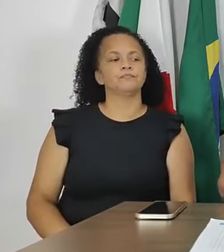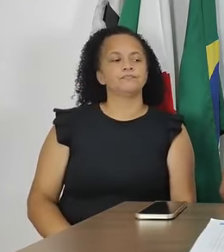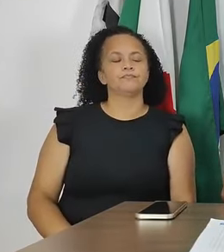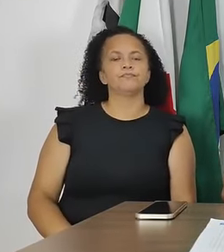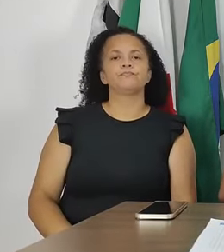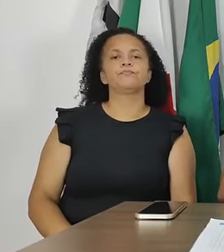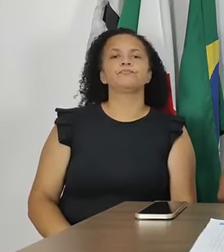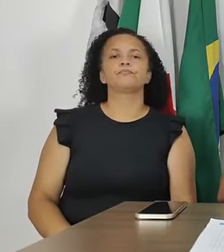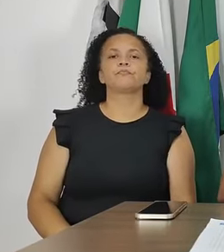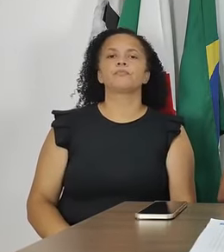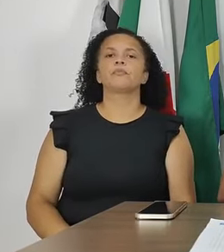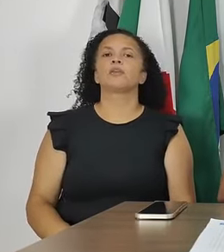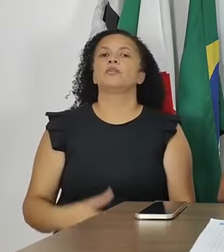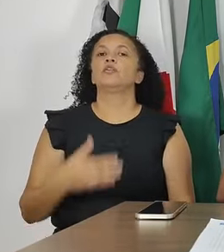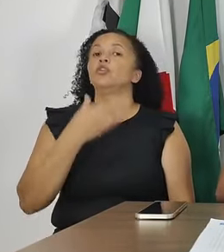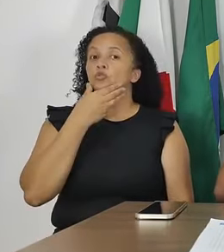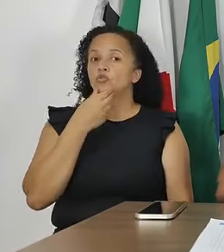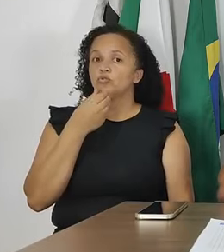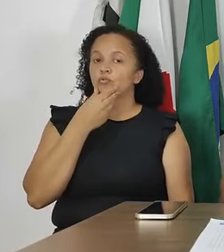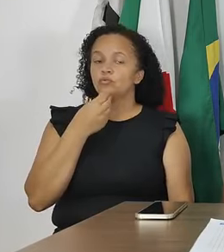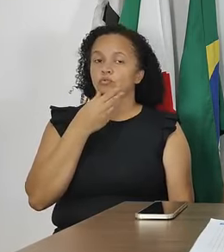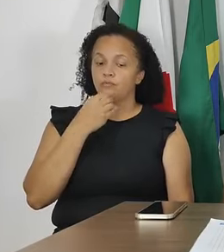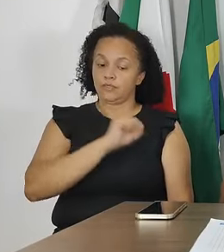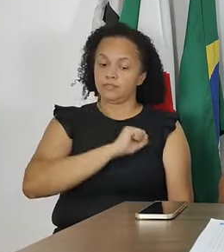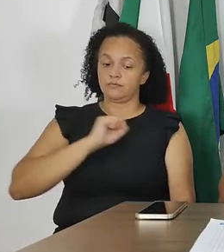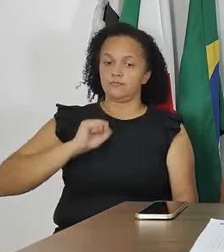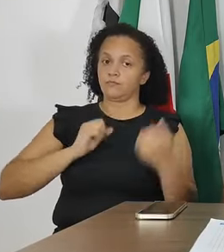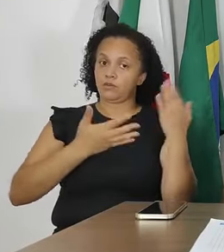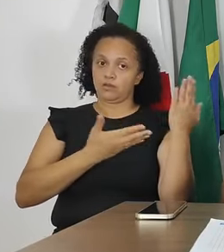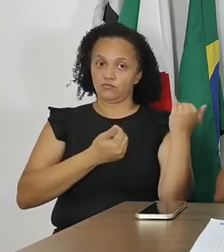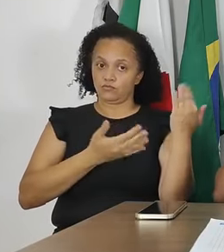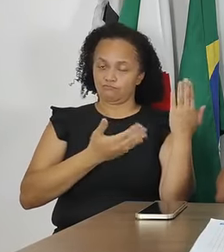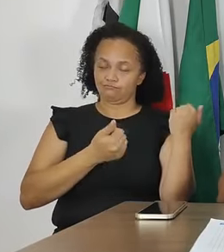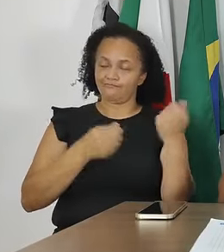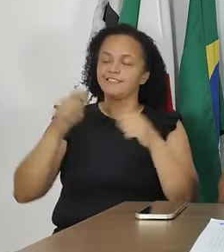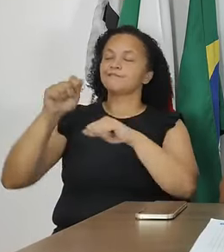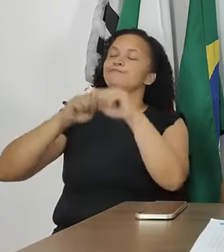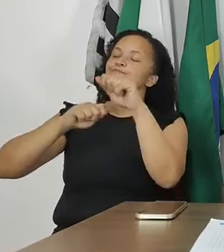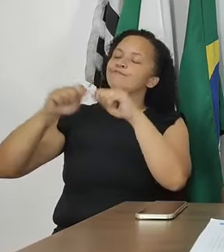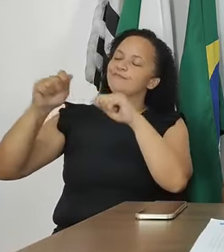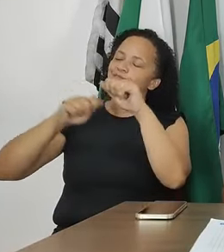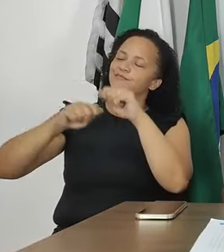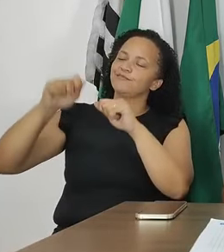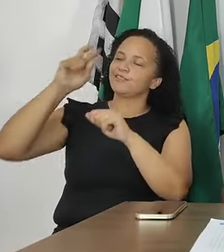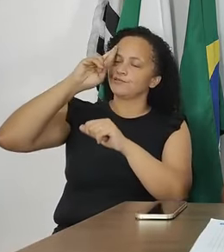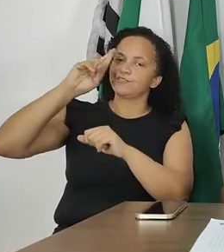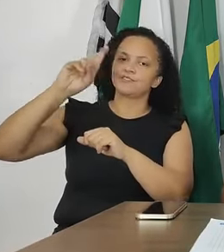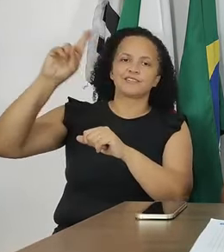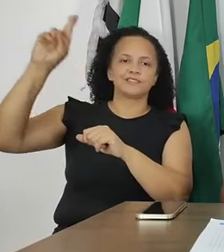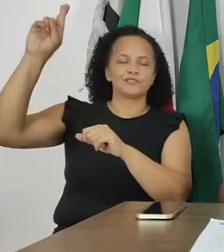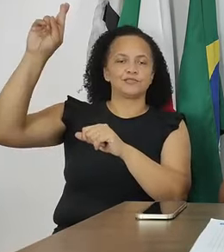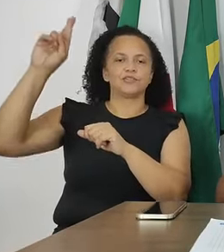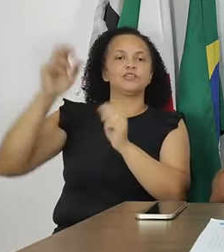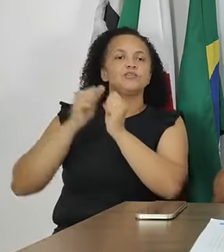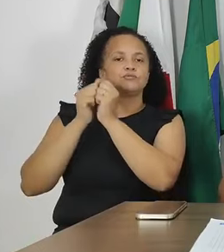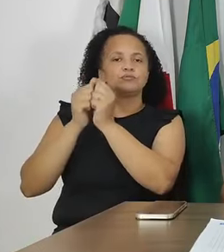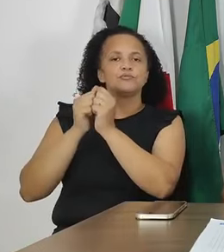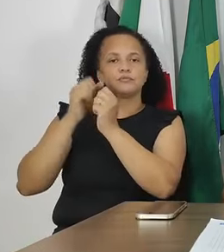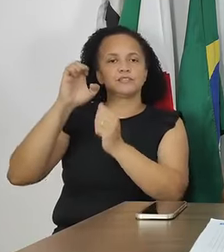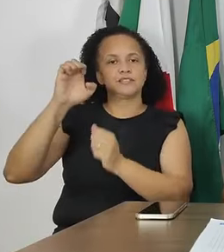o jovem Samuel servia ao Senhor perante Eli.